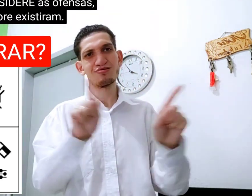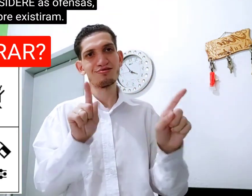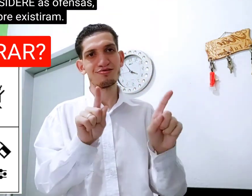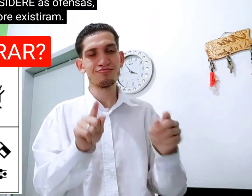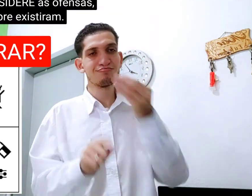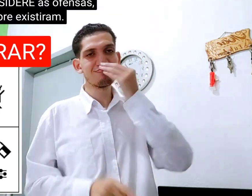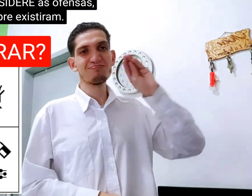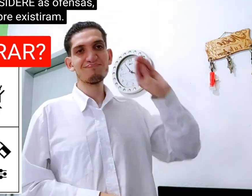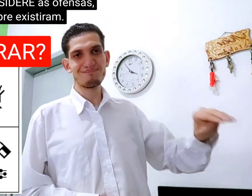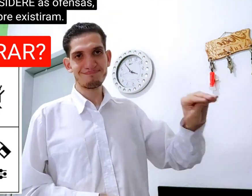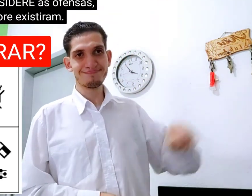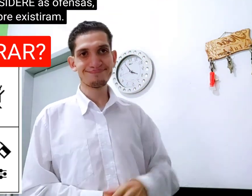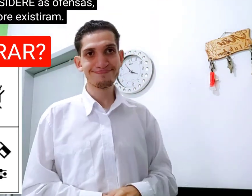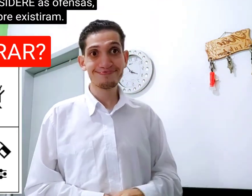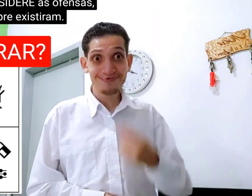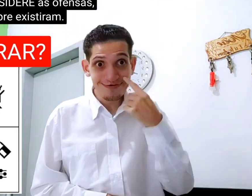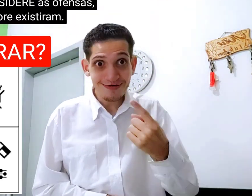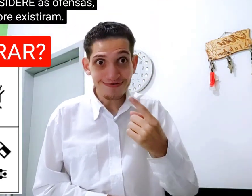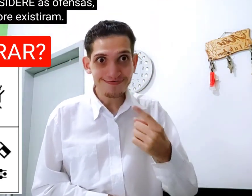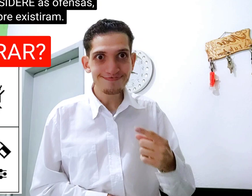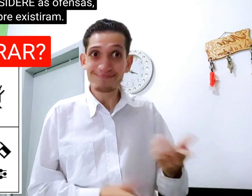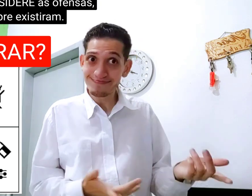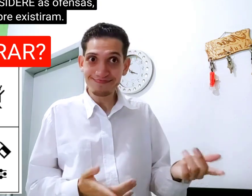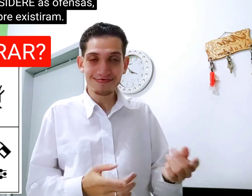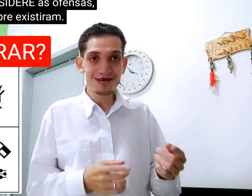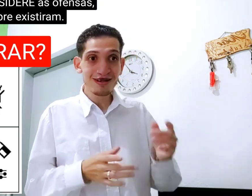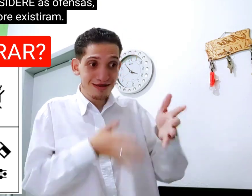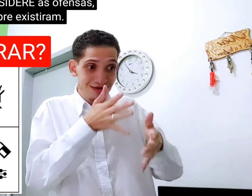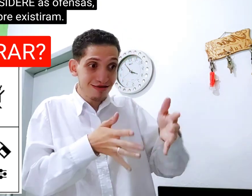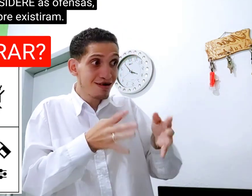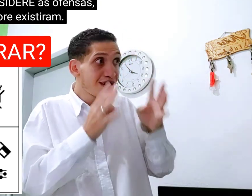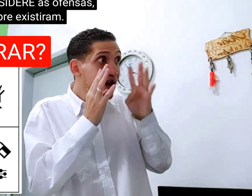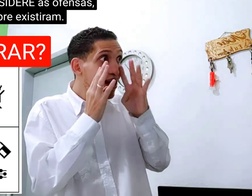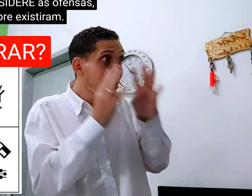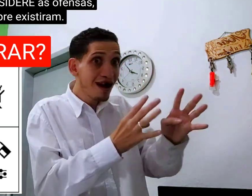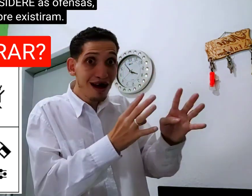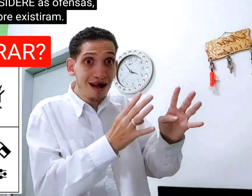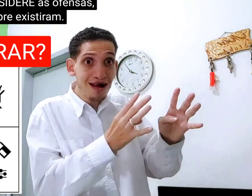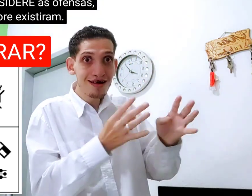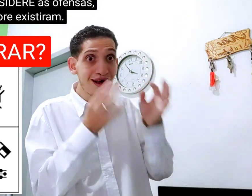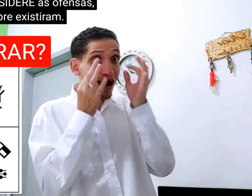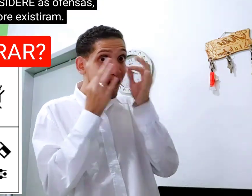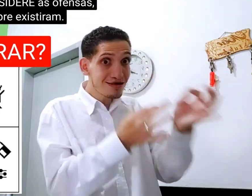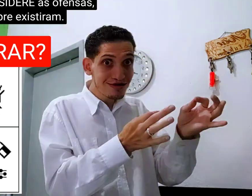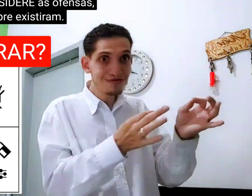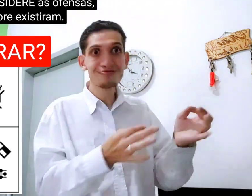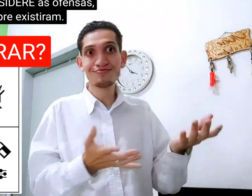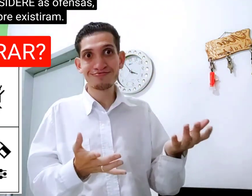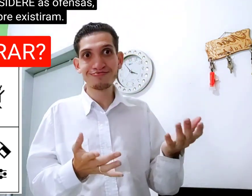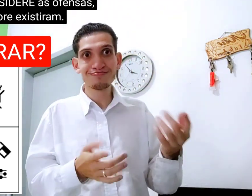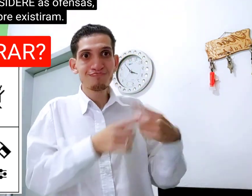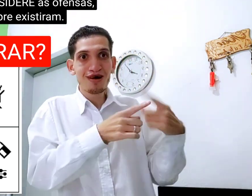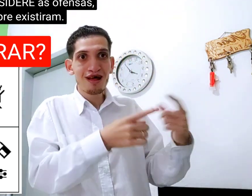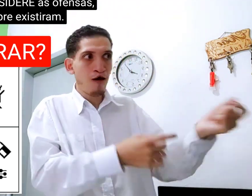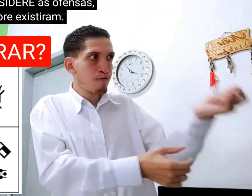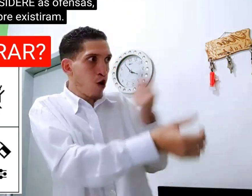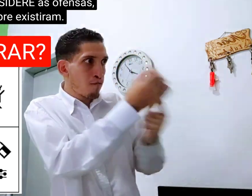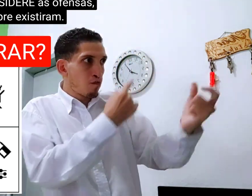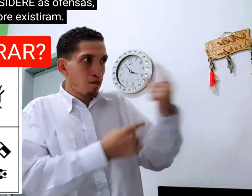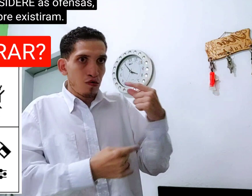atenção? Não precisa. Despreze. Viu? Porque eu sinalizei prestar atenção, dar atenção. Porque